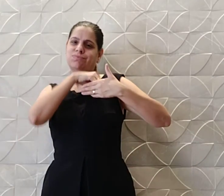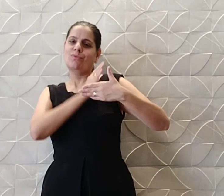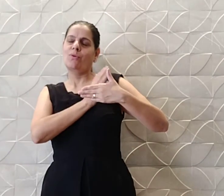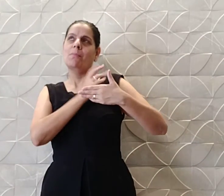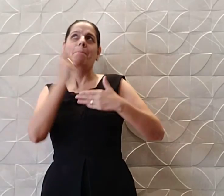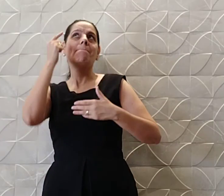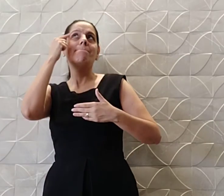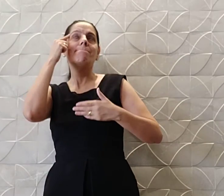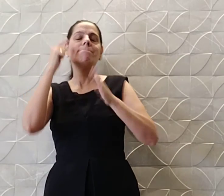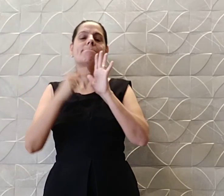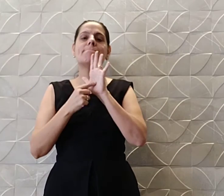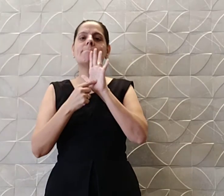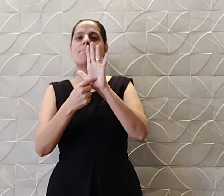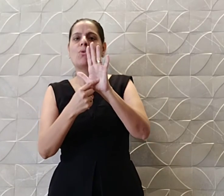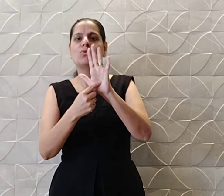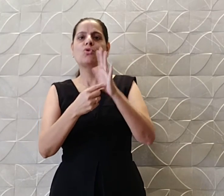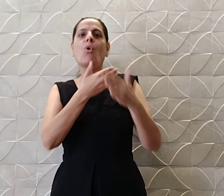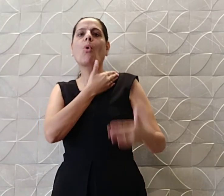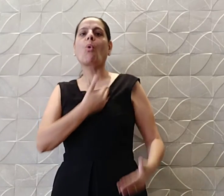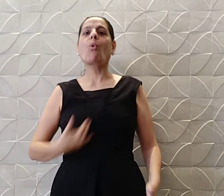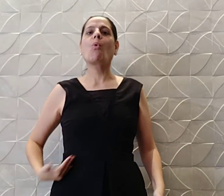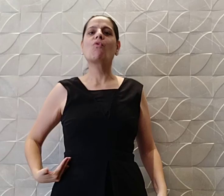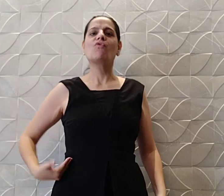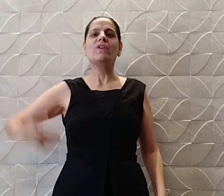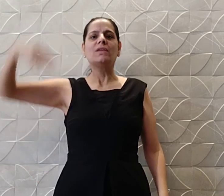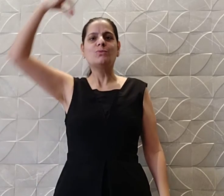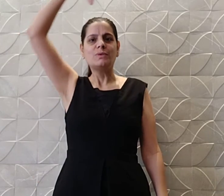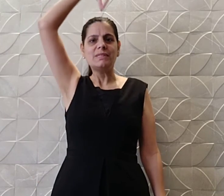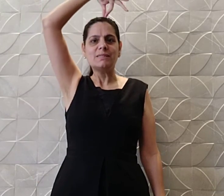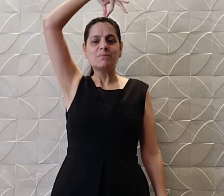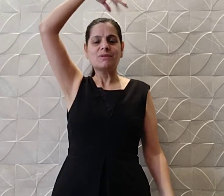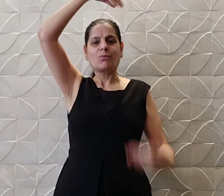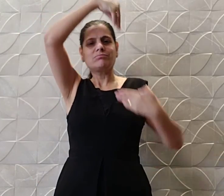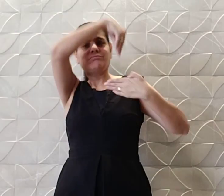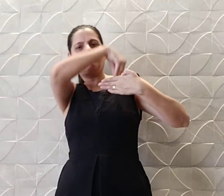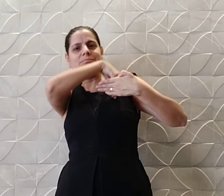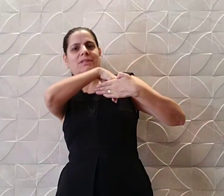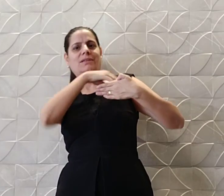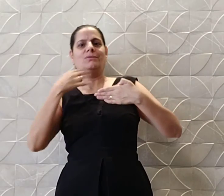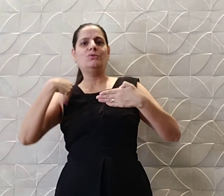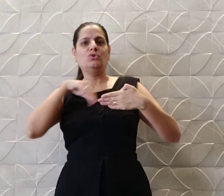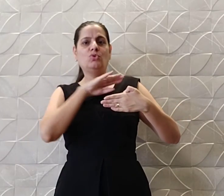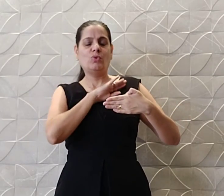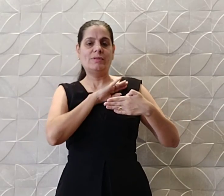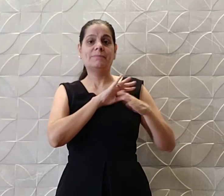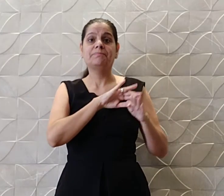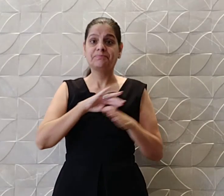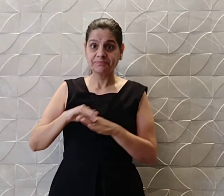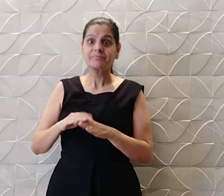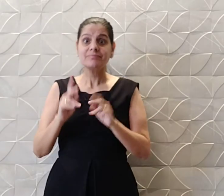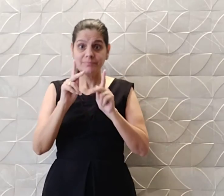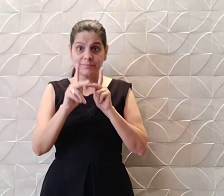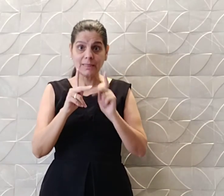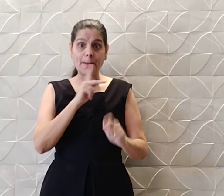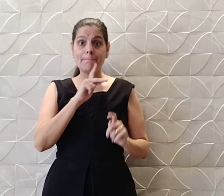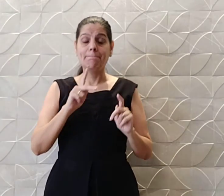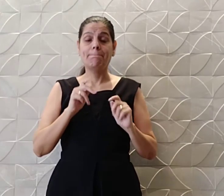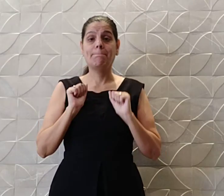espiritual dele em nós. Dentro desse entendimento é que Paulo agora continua a argumentar sobre a